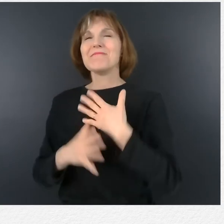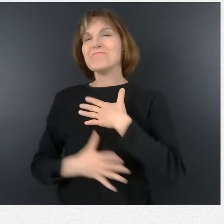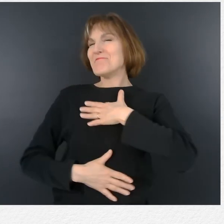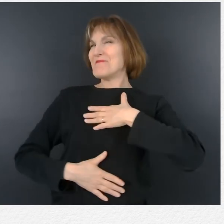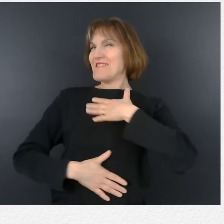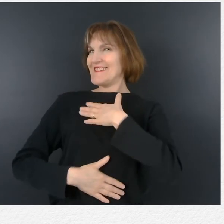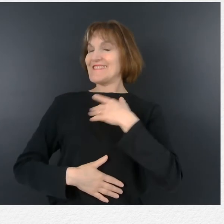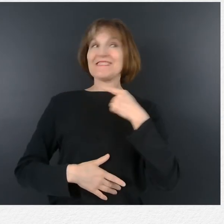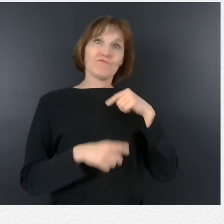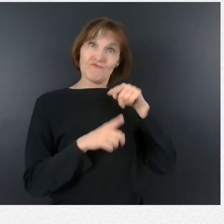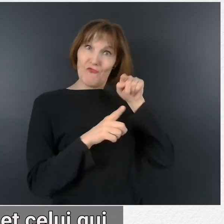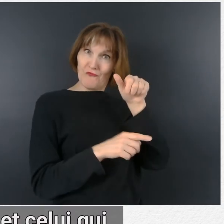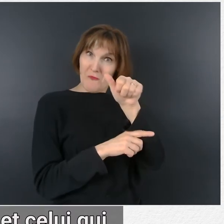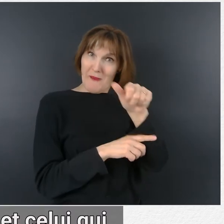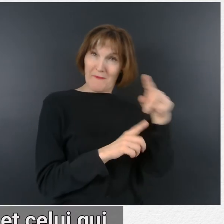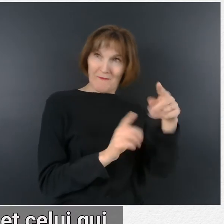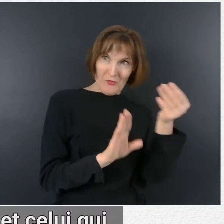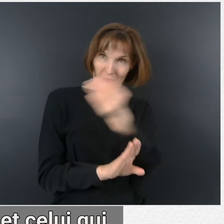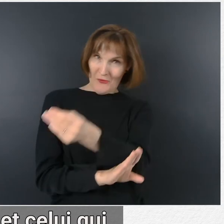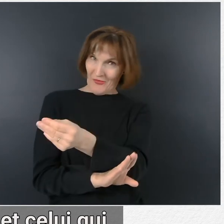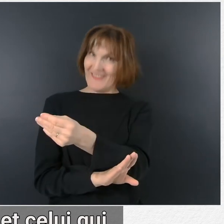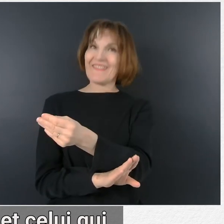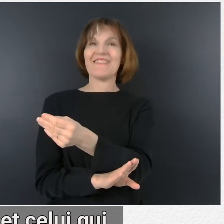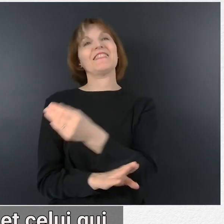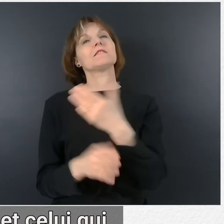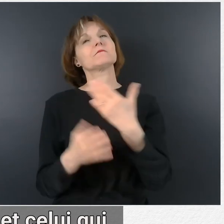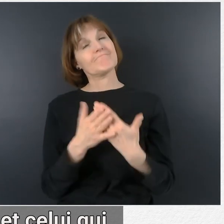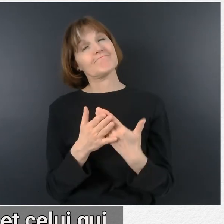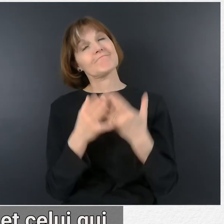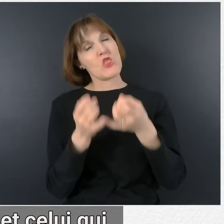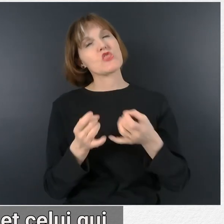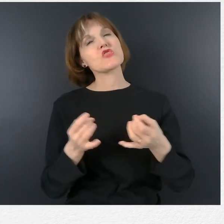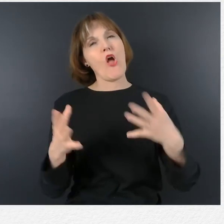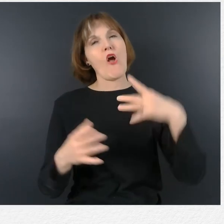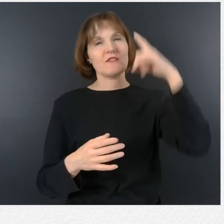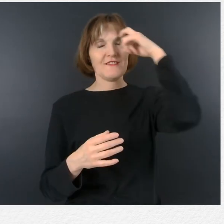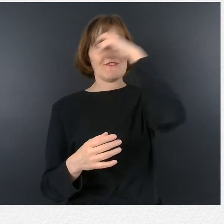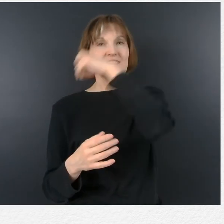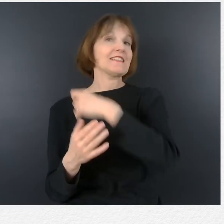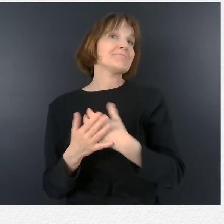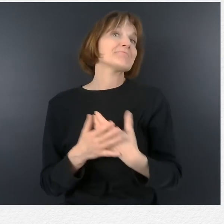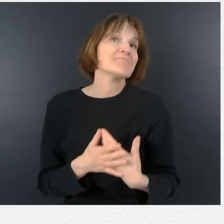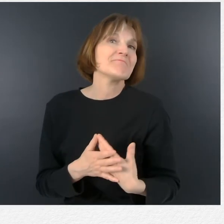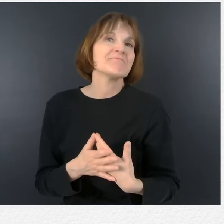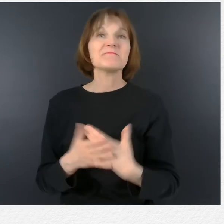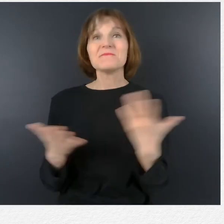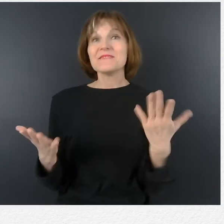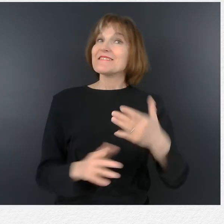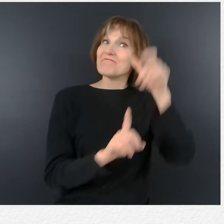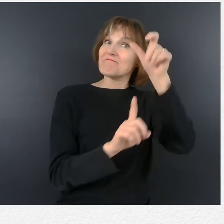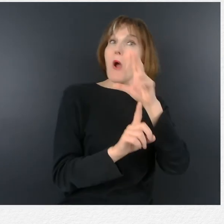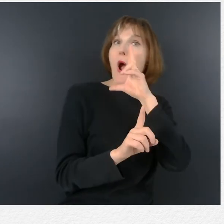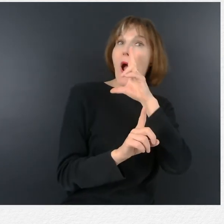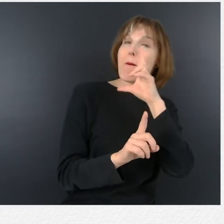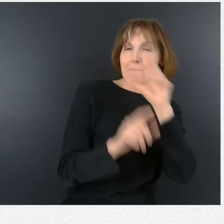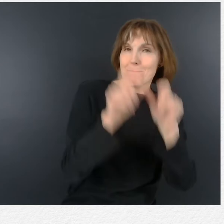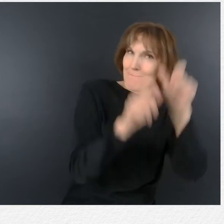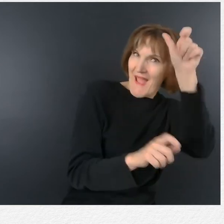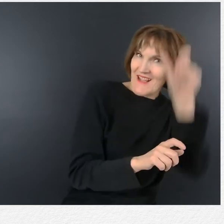procuré. Car les temps sont difficiles, et celui qui fait sourire une femme de ménage n'a pas vécu en